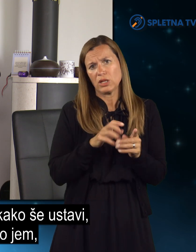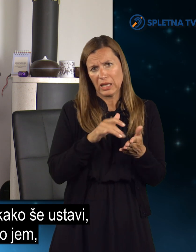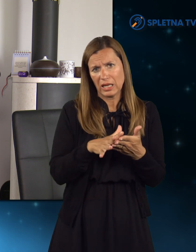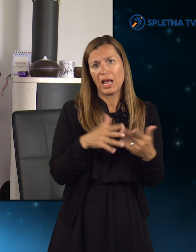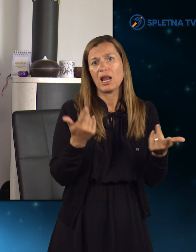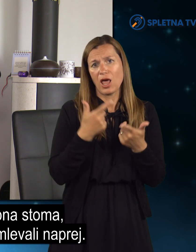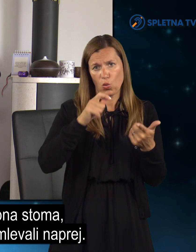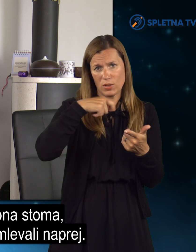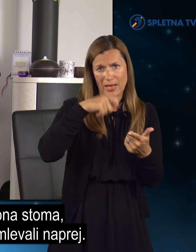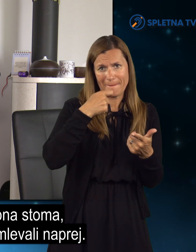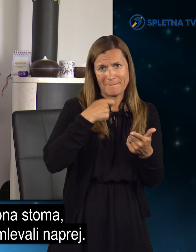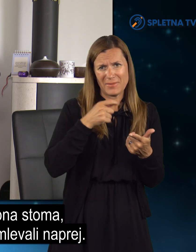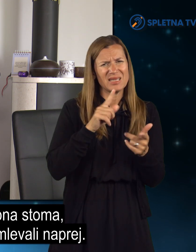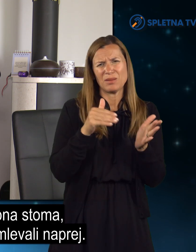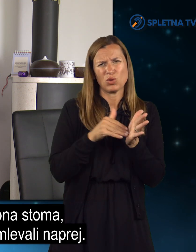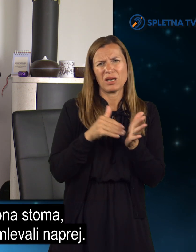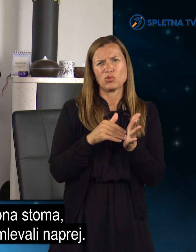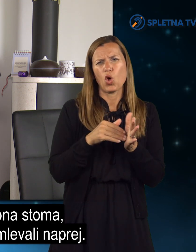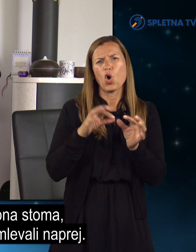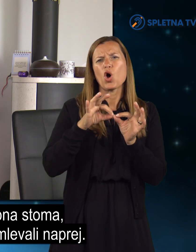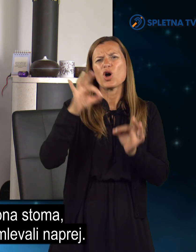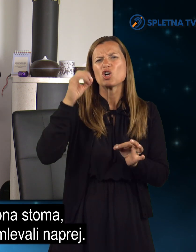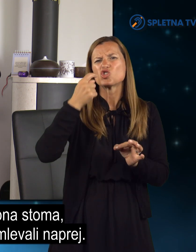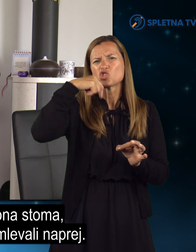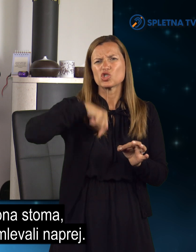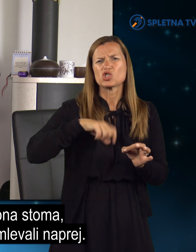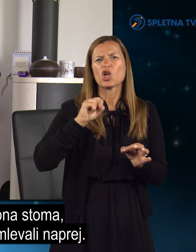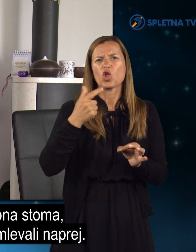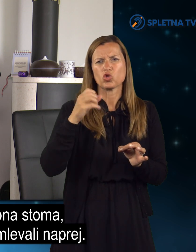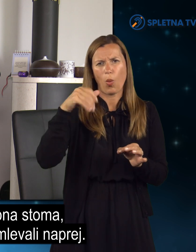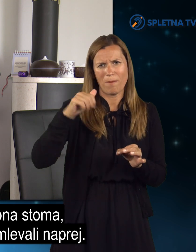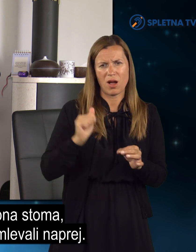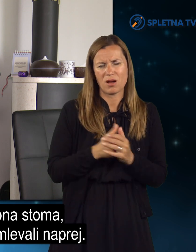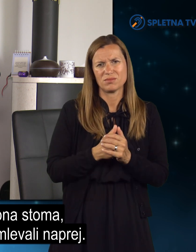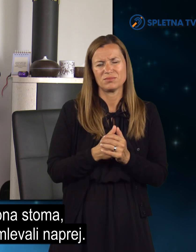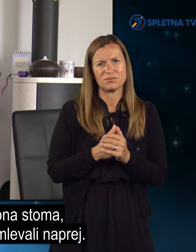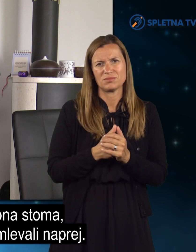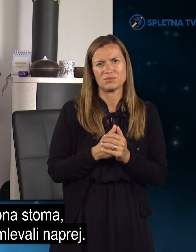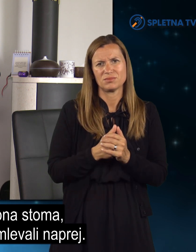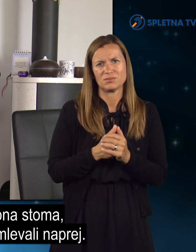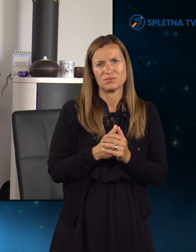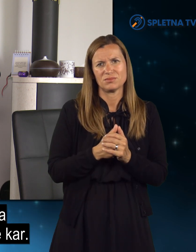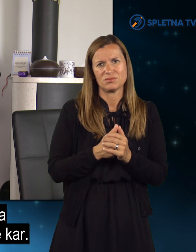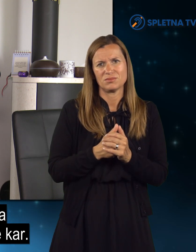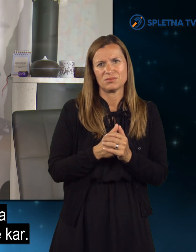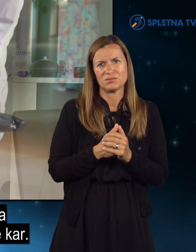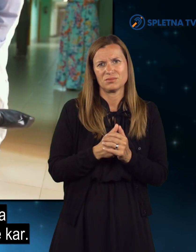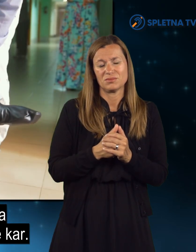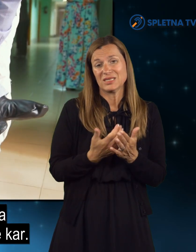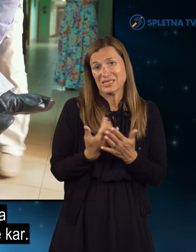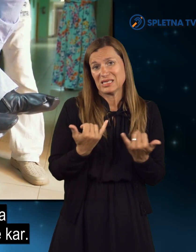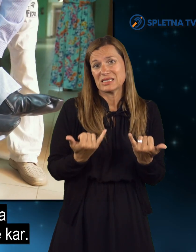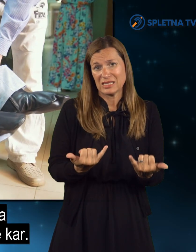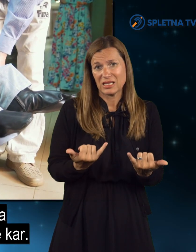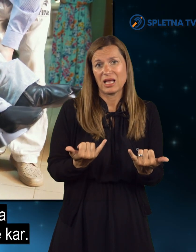da ni potrebna stomak, ker smo že tudi to premenevali naprej. Tako da,